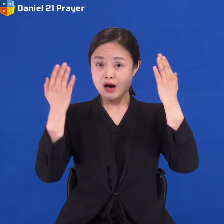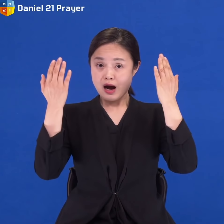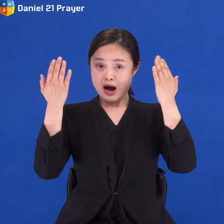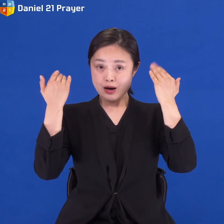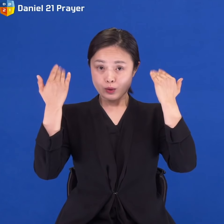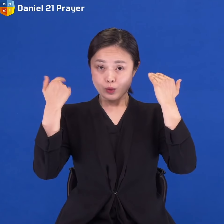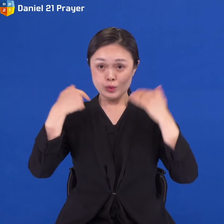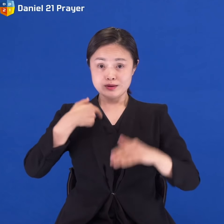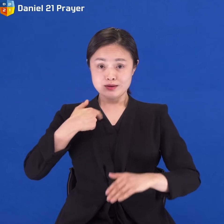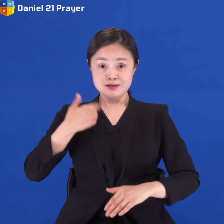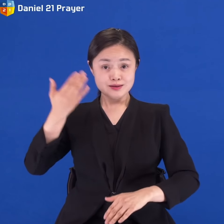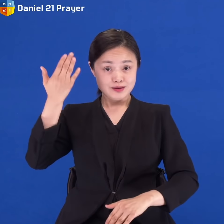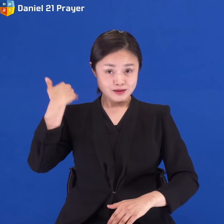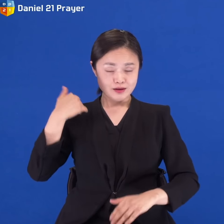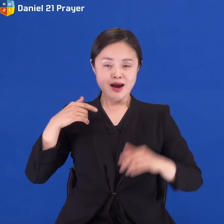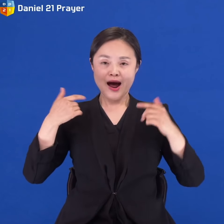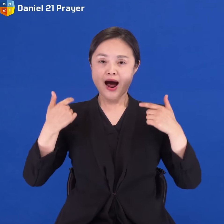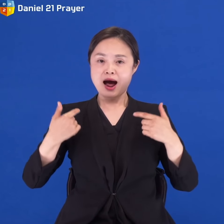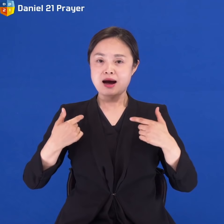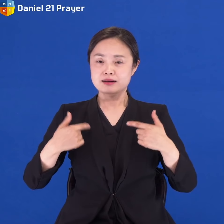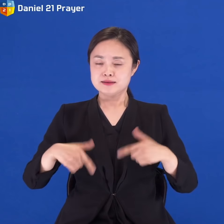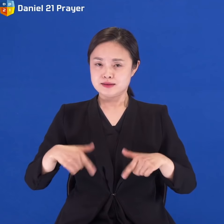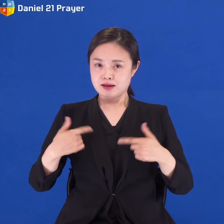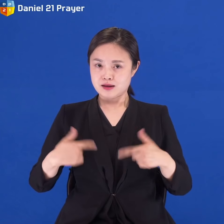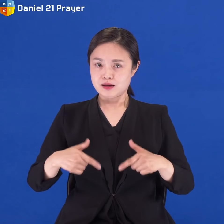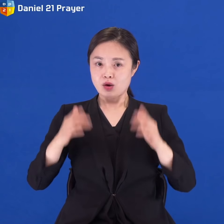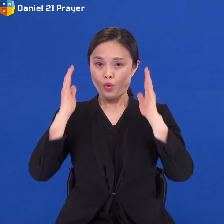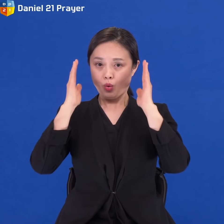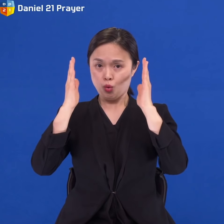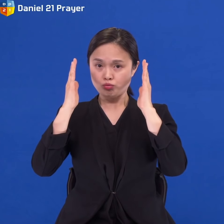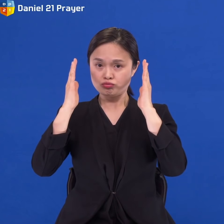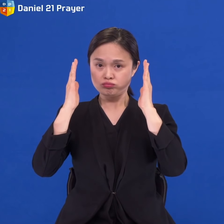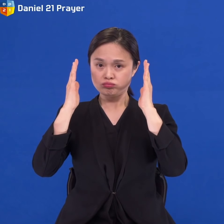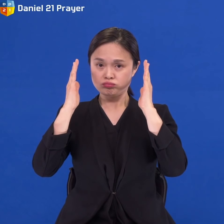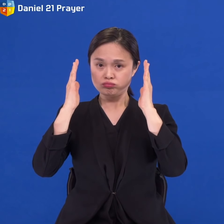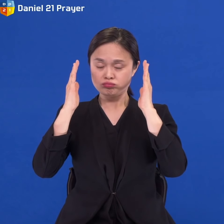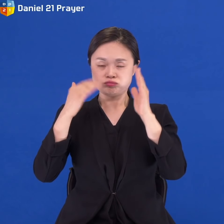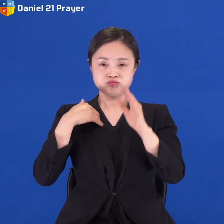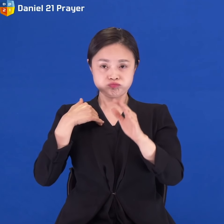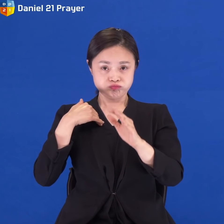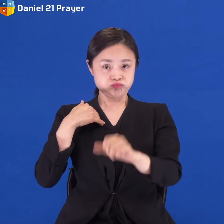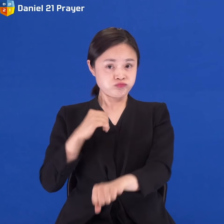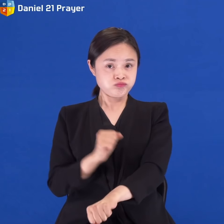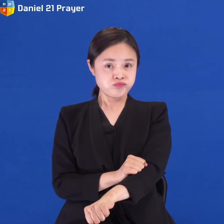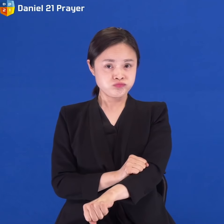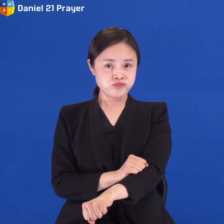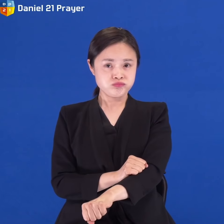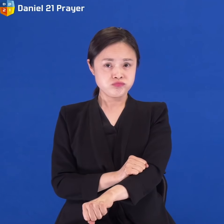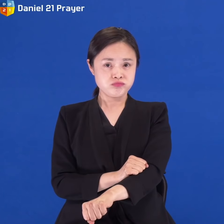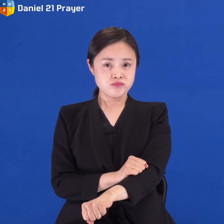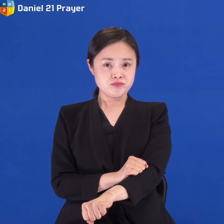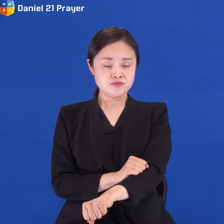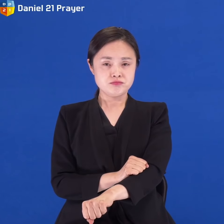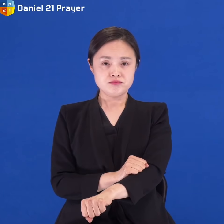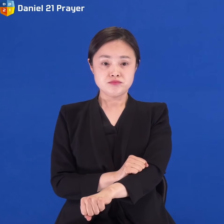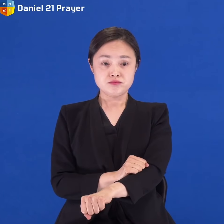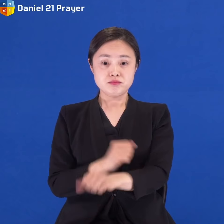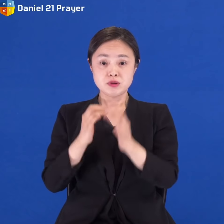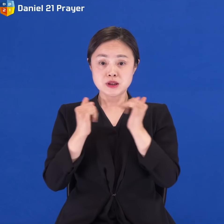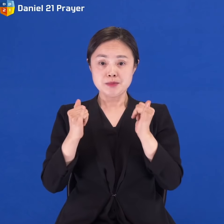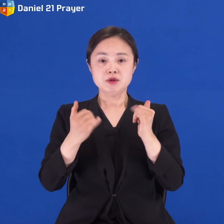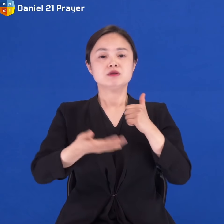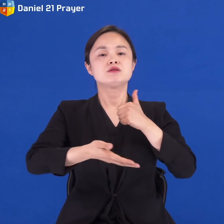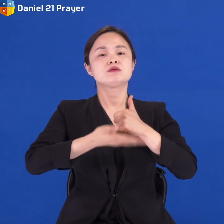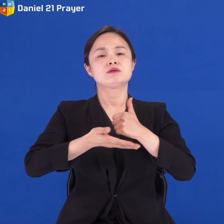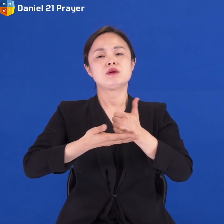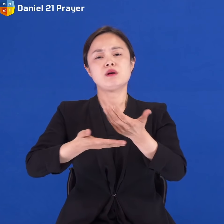학교에서 공로상을 받았던 저는 집안이 좋다, 재능이 많다,